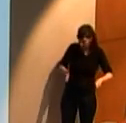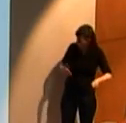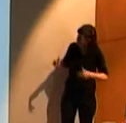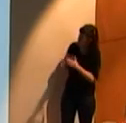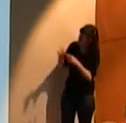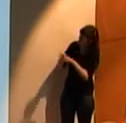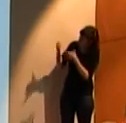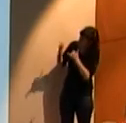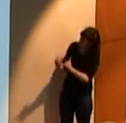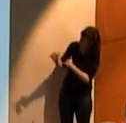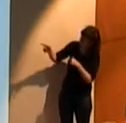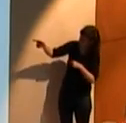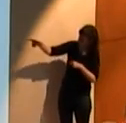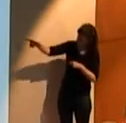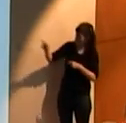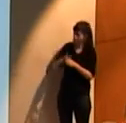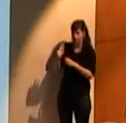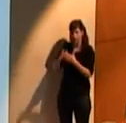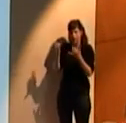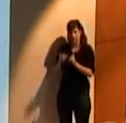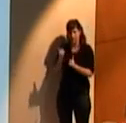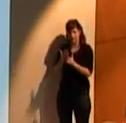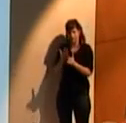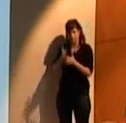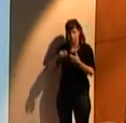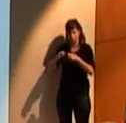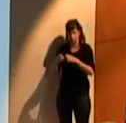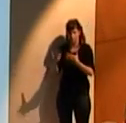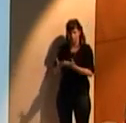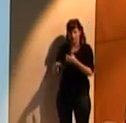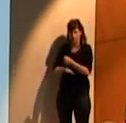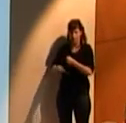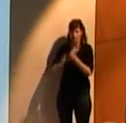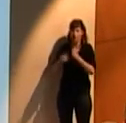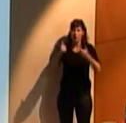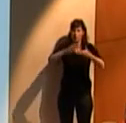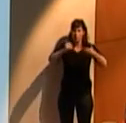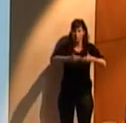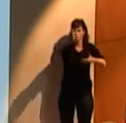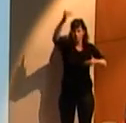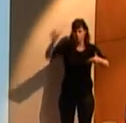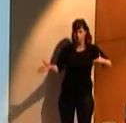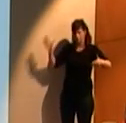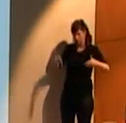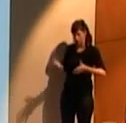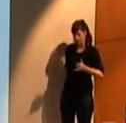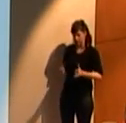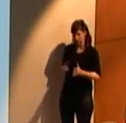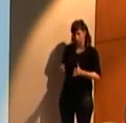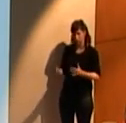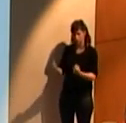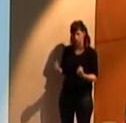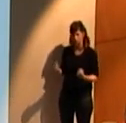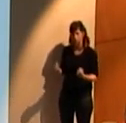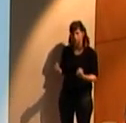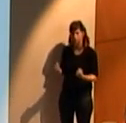qui sont au niveau structurel nos éléments structurels, c'est-à-dire que la peau vient contreventer, mais les assises viennent vraiment tenir l'ensemble de la structure,